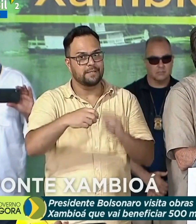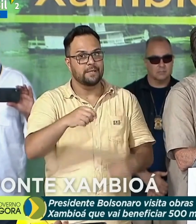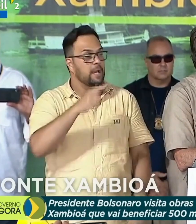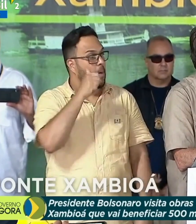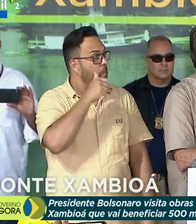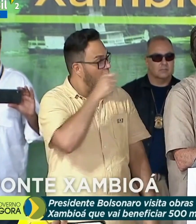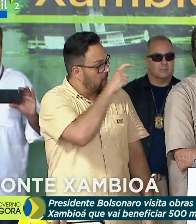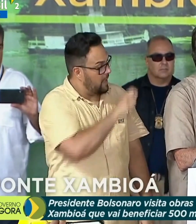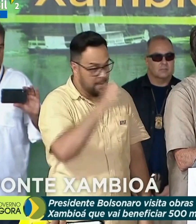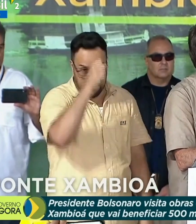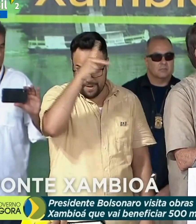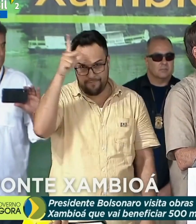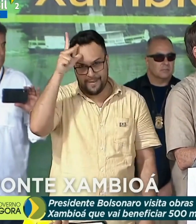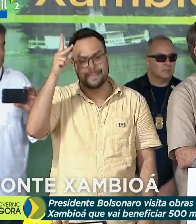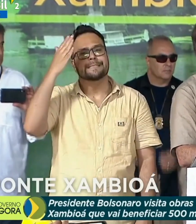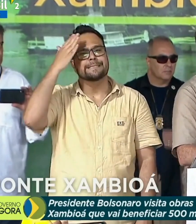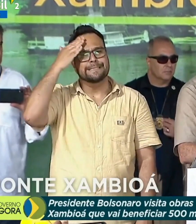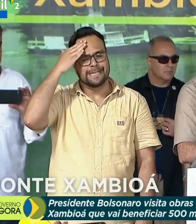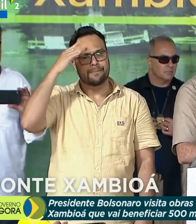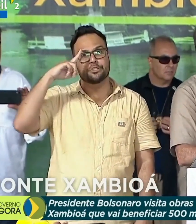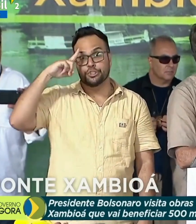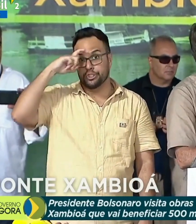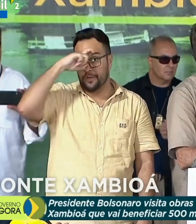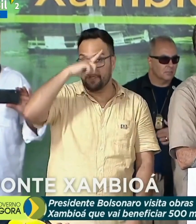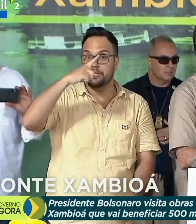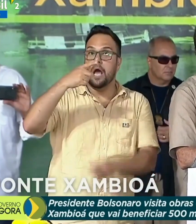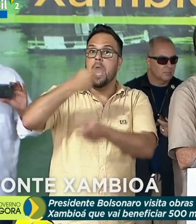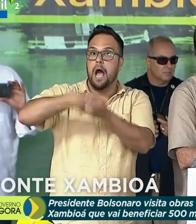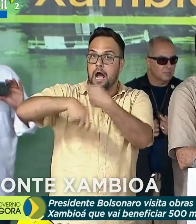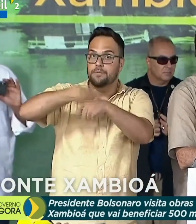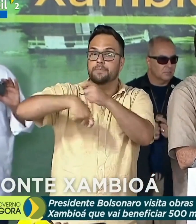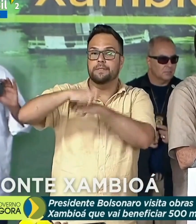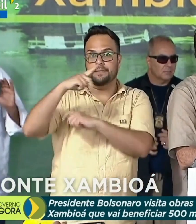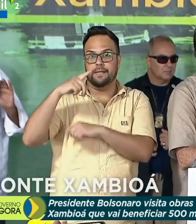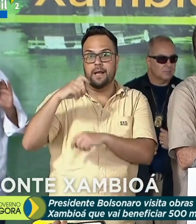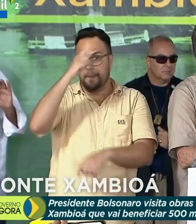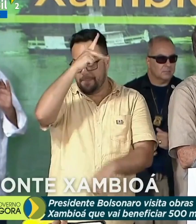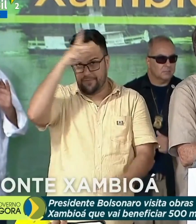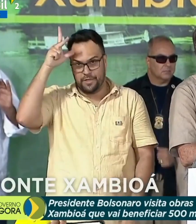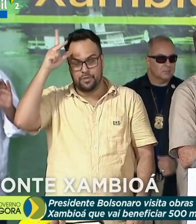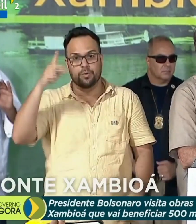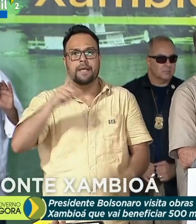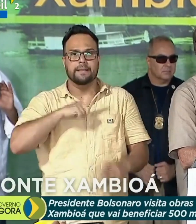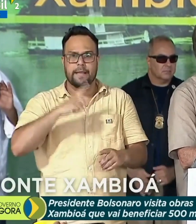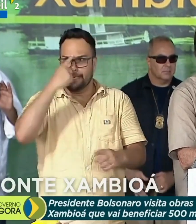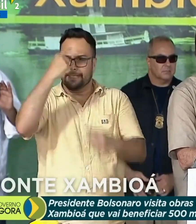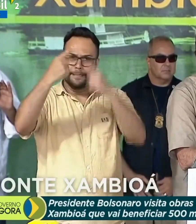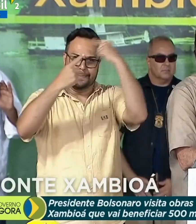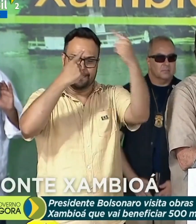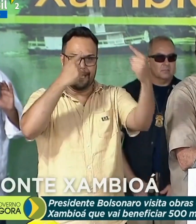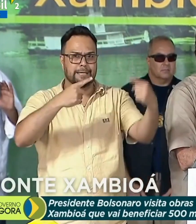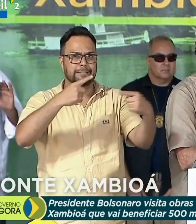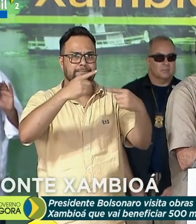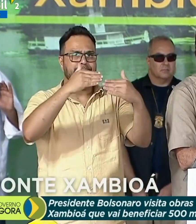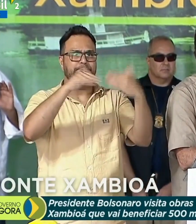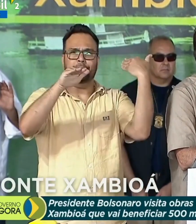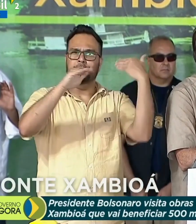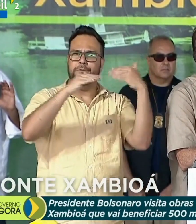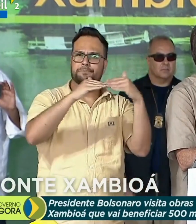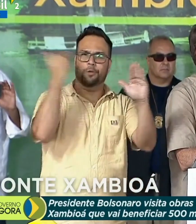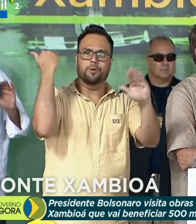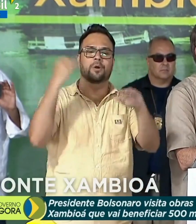bem sabe como é difícil administrar uma prefeitura. O confronto de ideias. Imagine, senhora